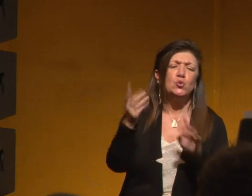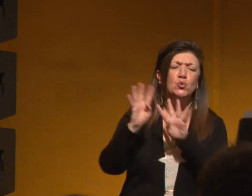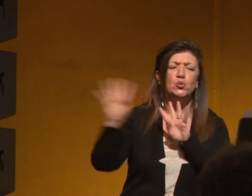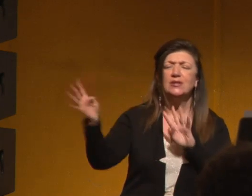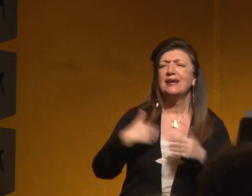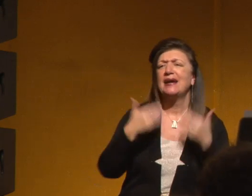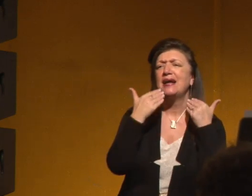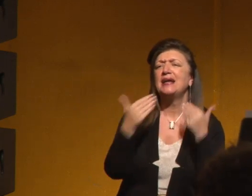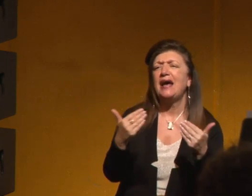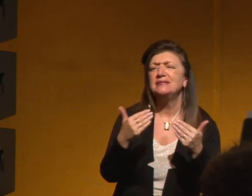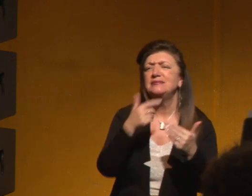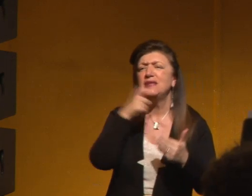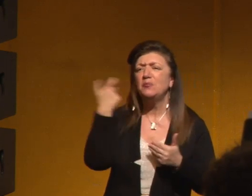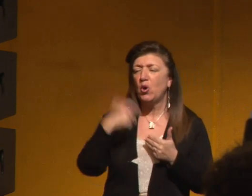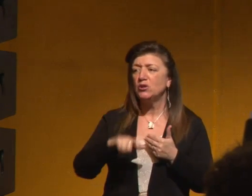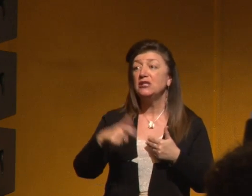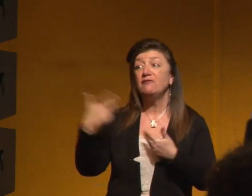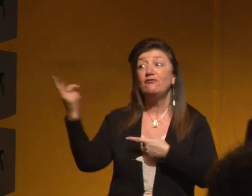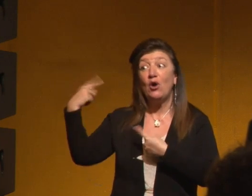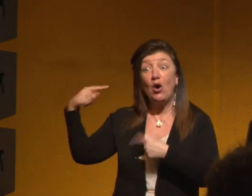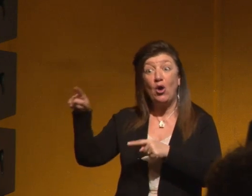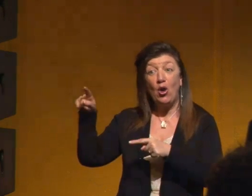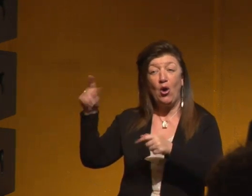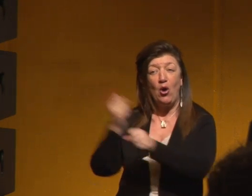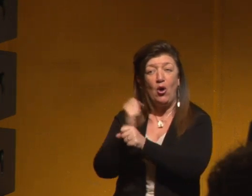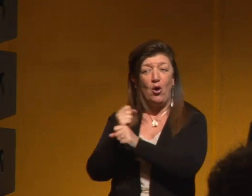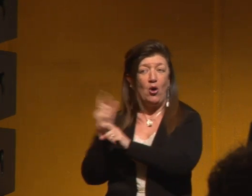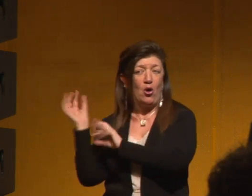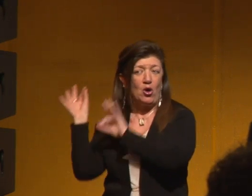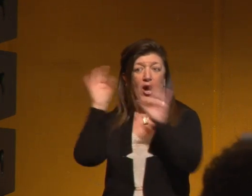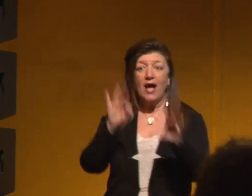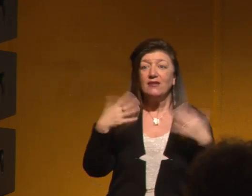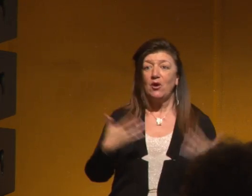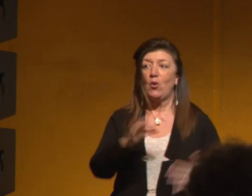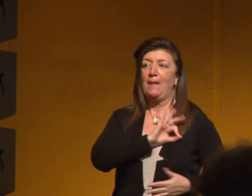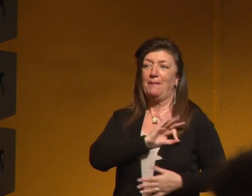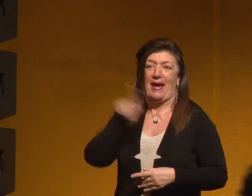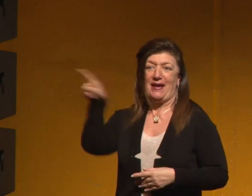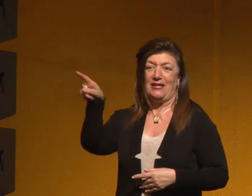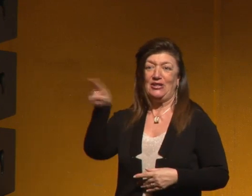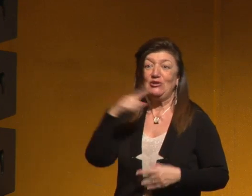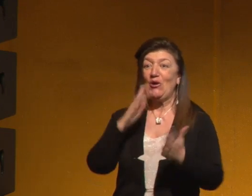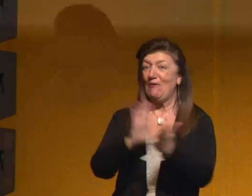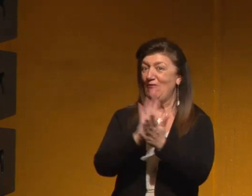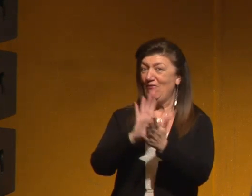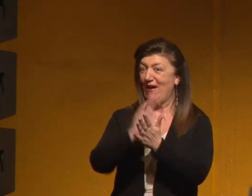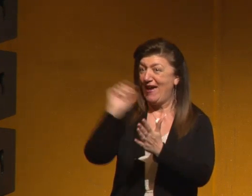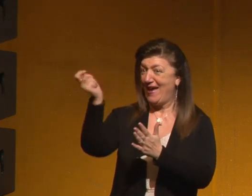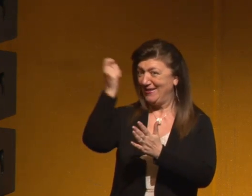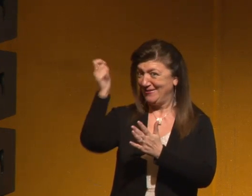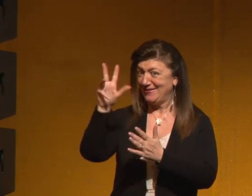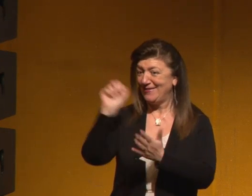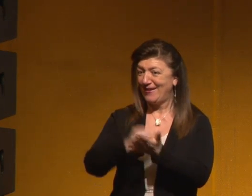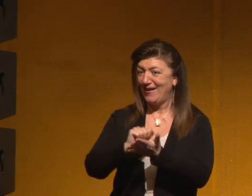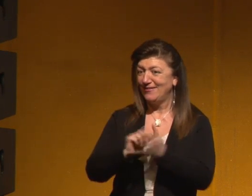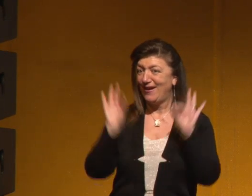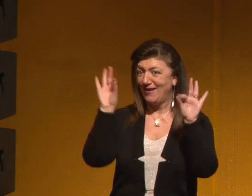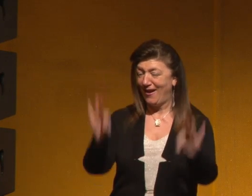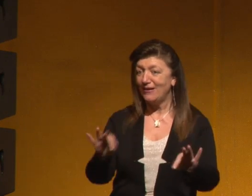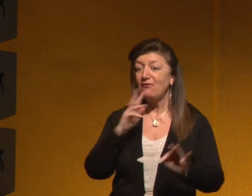anche merito loro se siamo qui a festeggiare i 30 anni ma non sono forse i